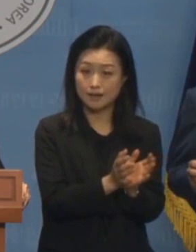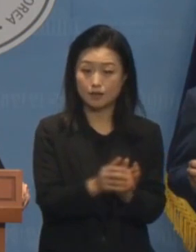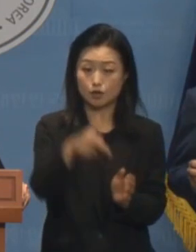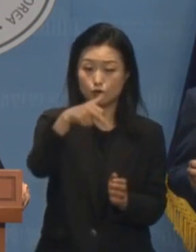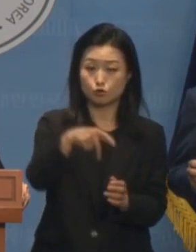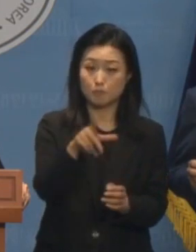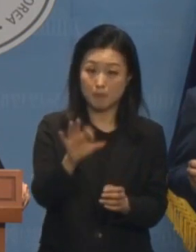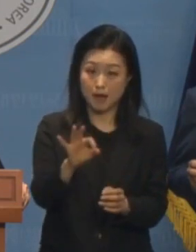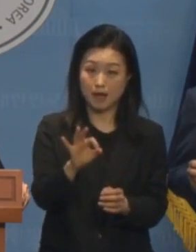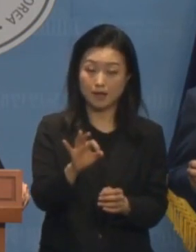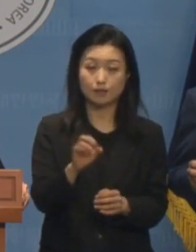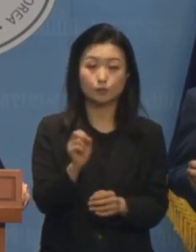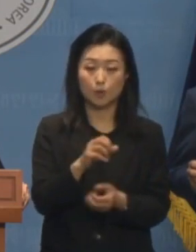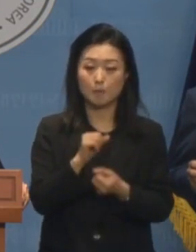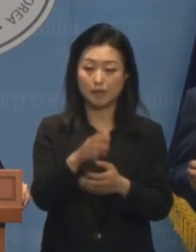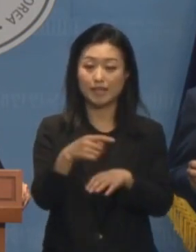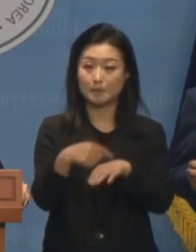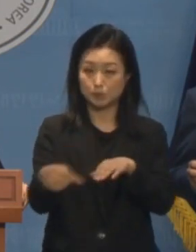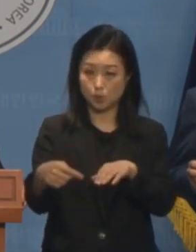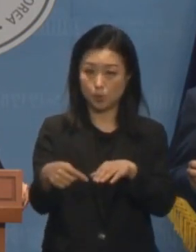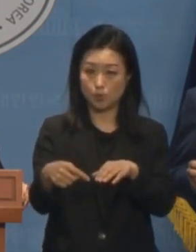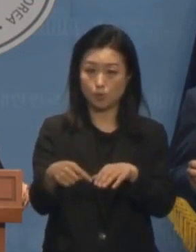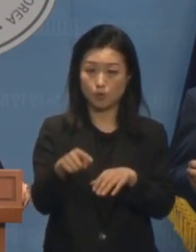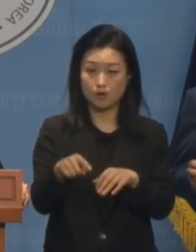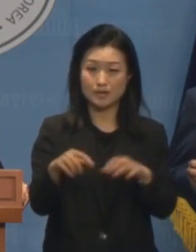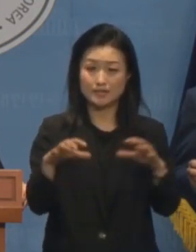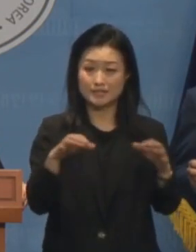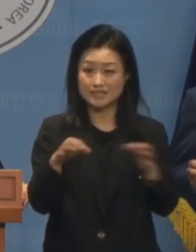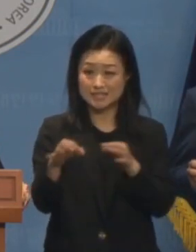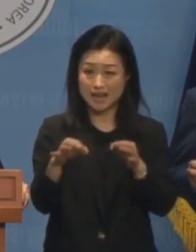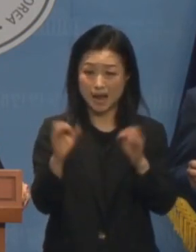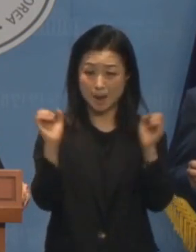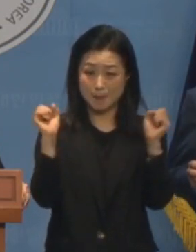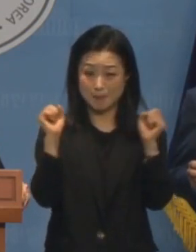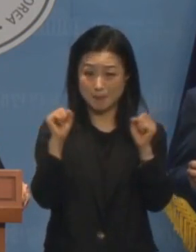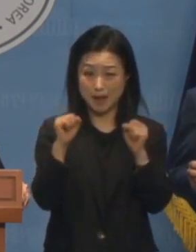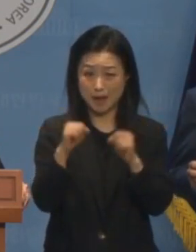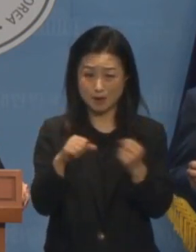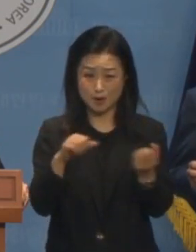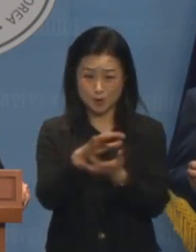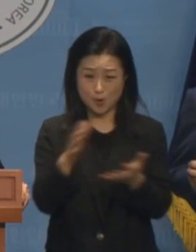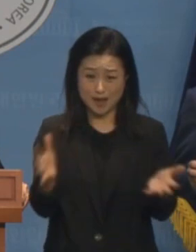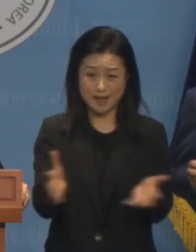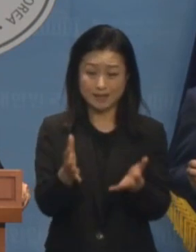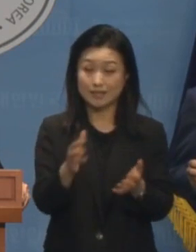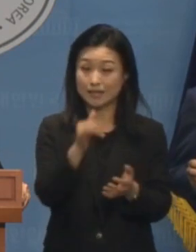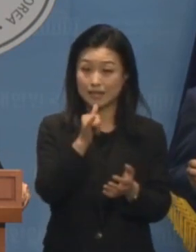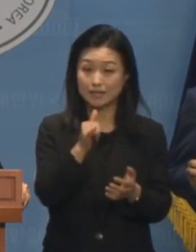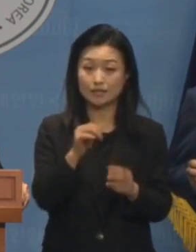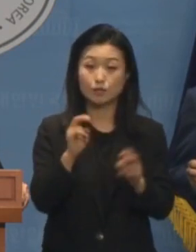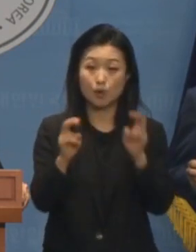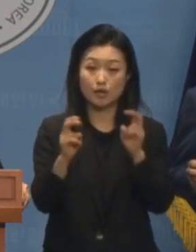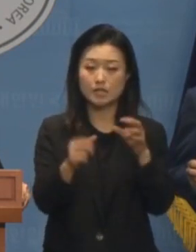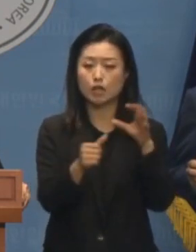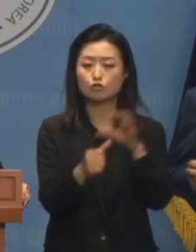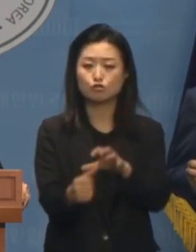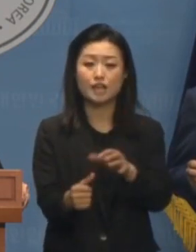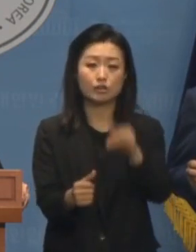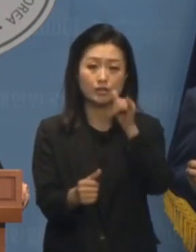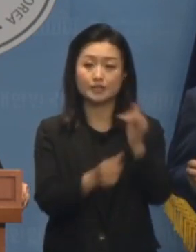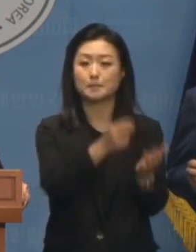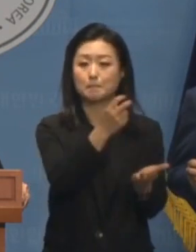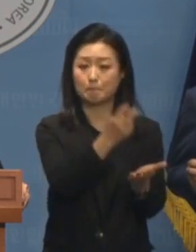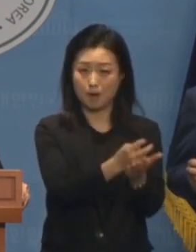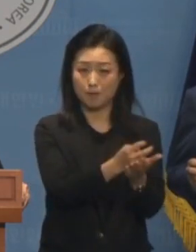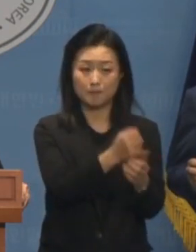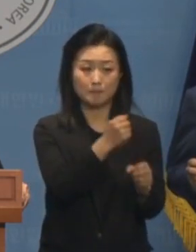쿠팡과 배민이라고 하는 이 시장을 교란하고 시장을 무너뜨리고 있는 기업들을 적절히 규제할 수 있는